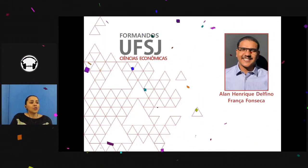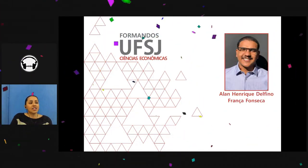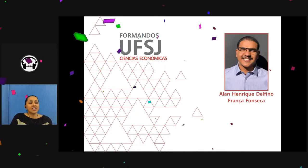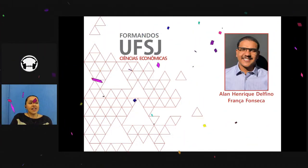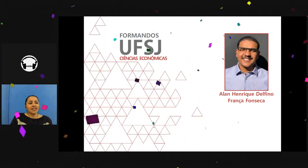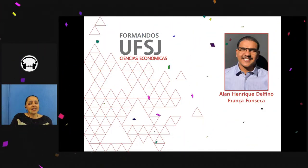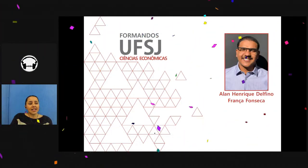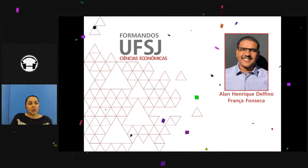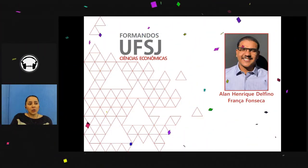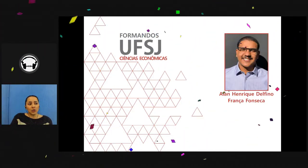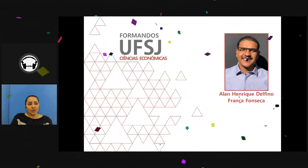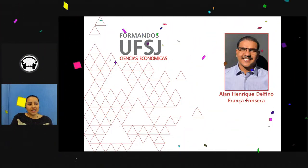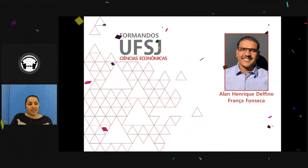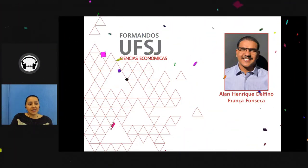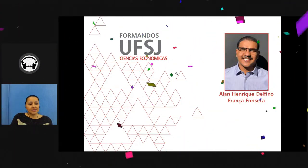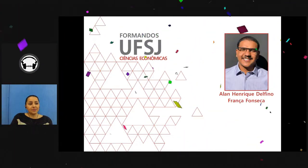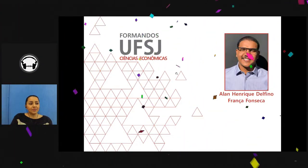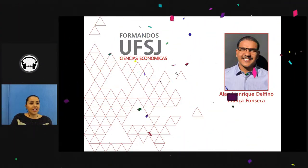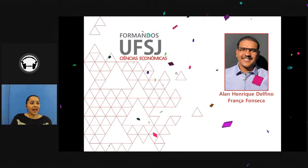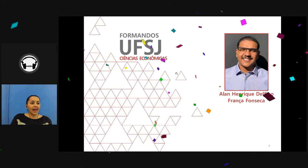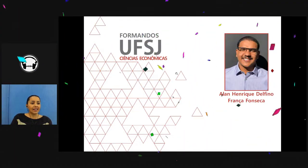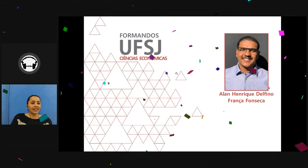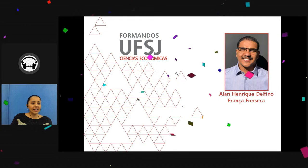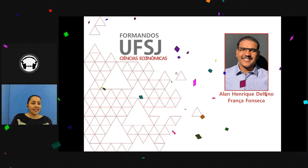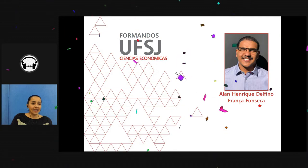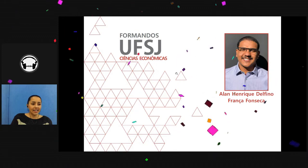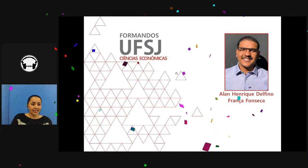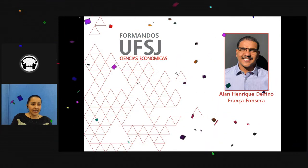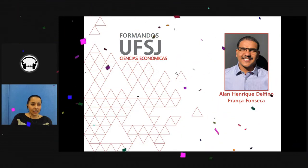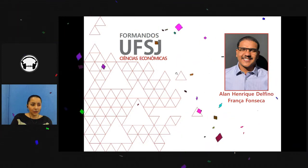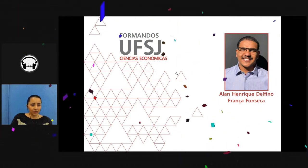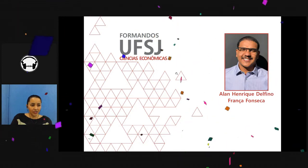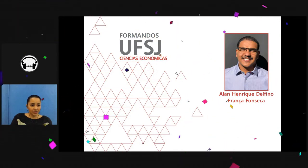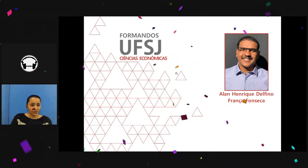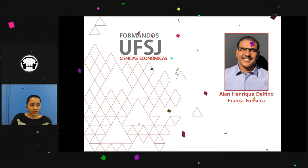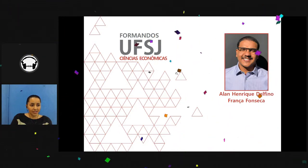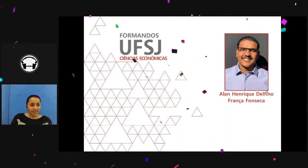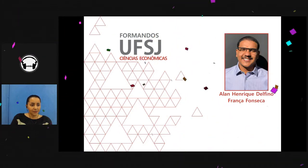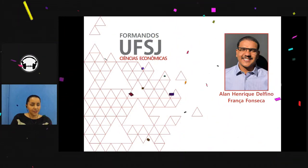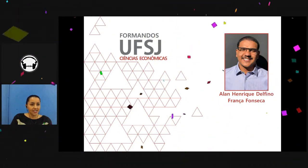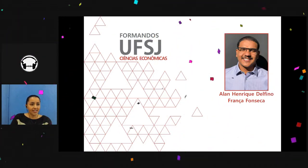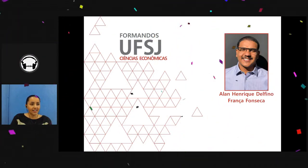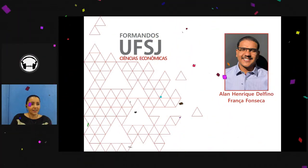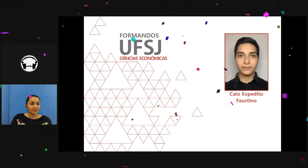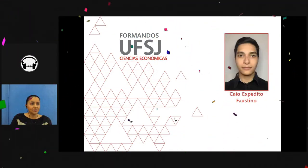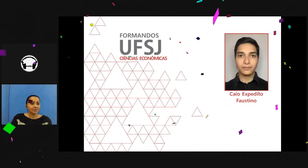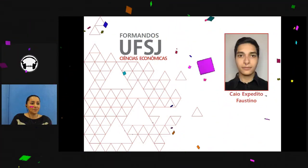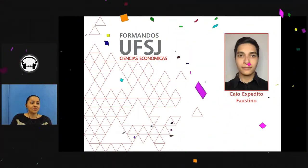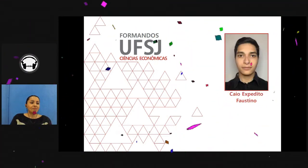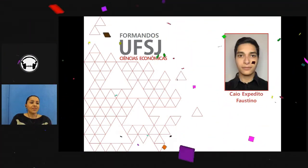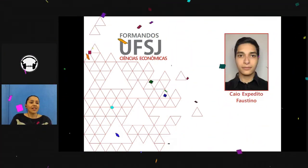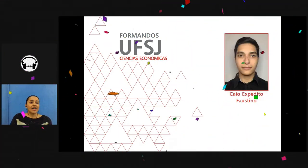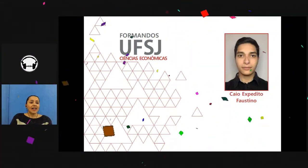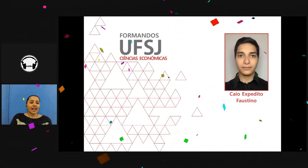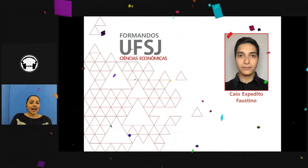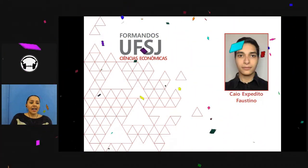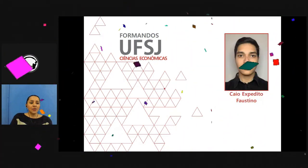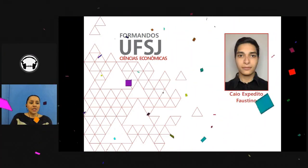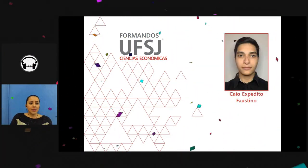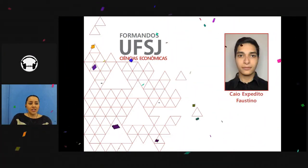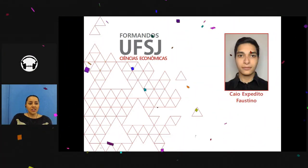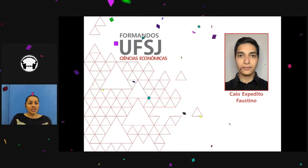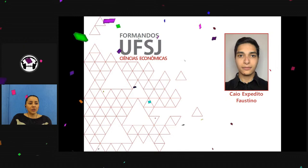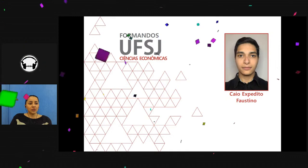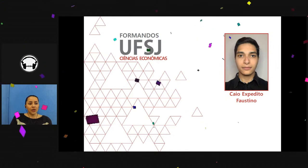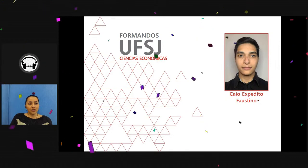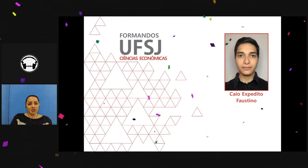No curso de Ciências Econômicas, Alain Henrique Delfino França Fonseca,